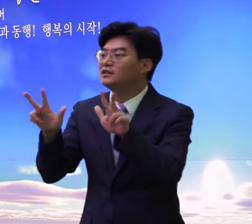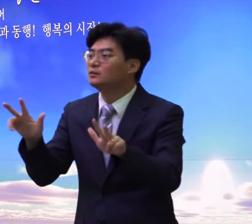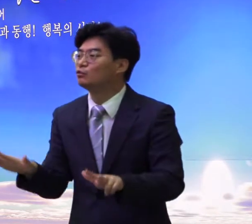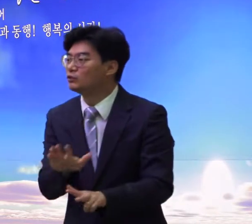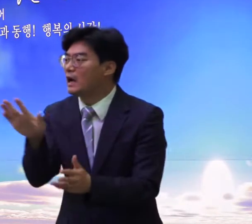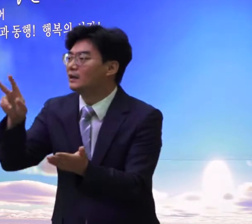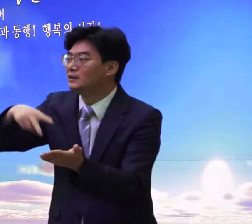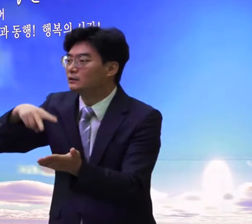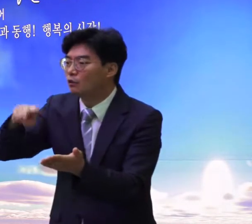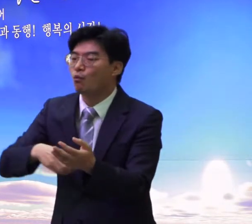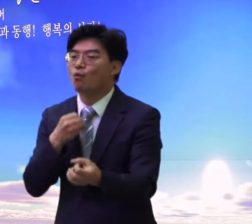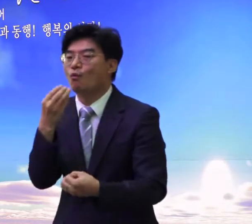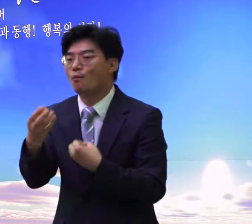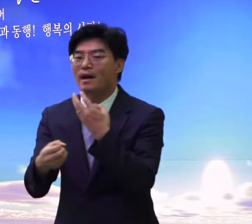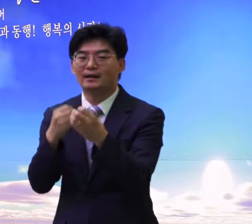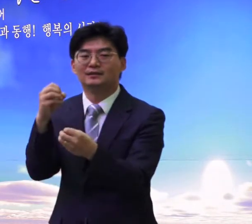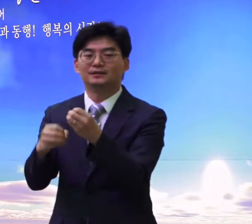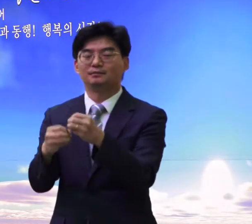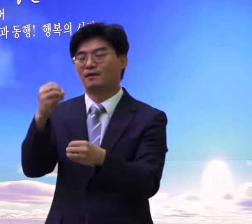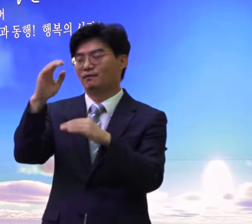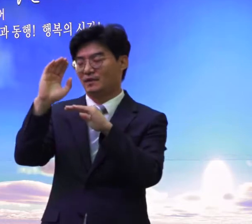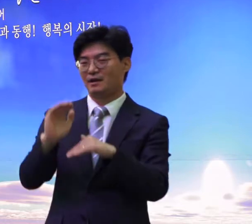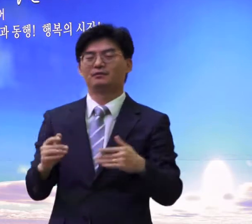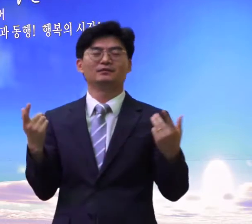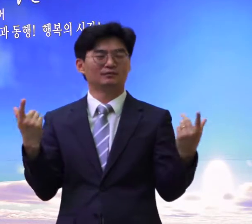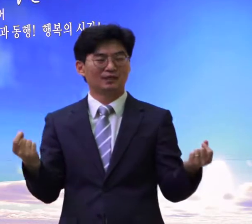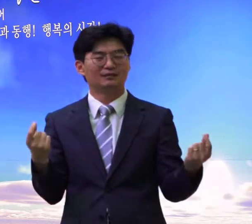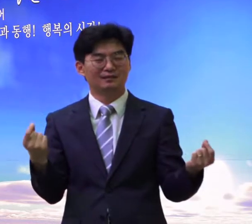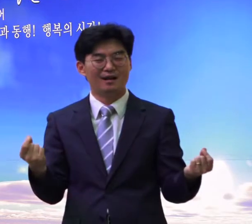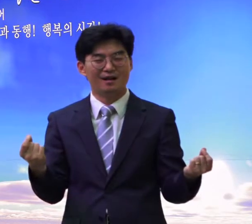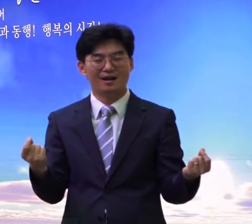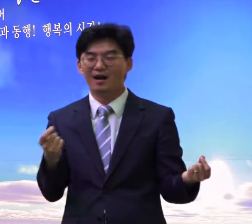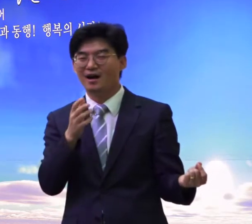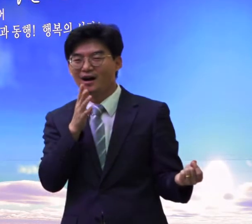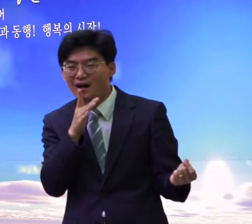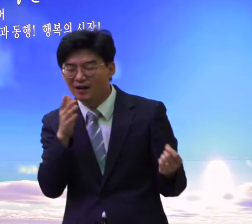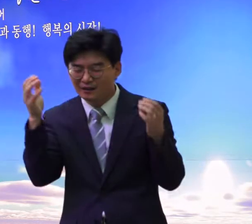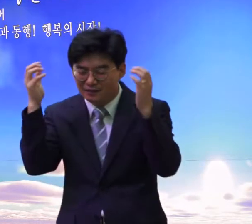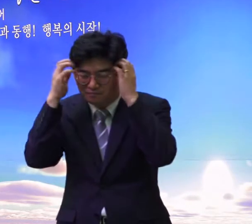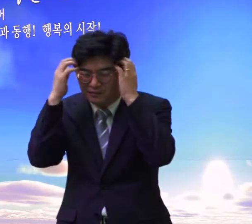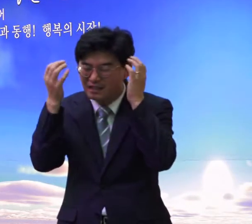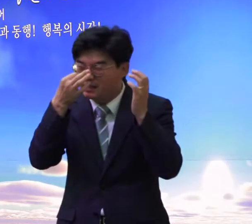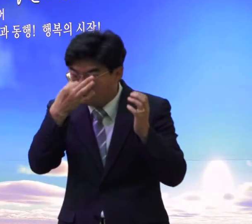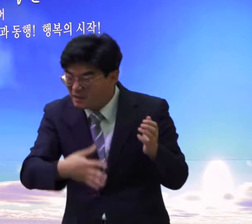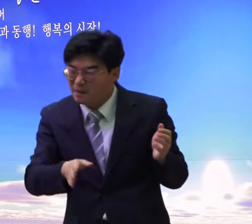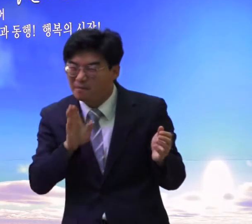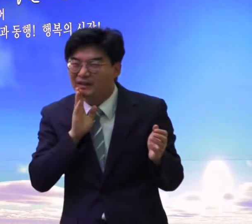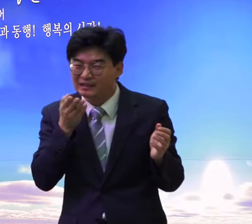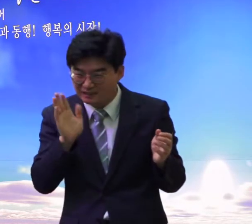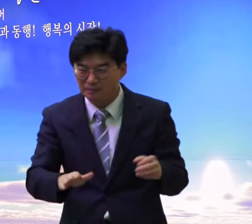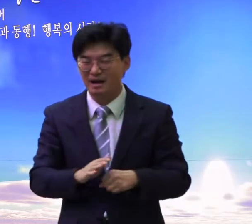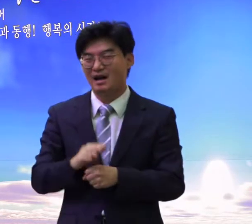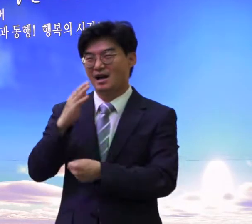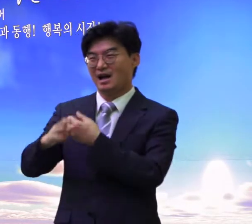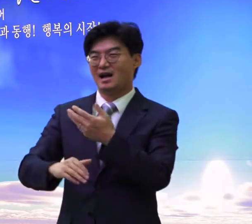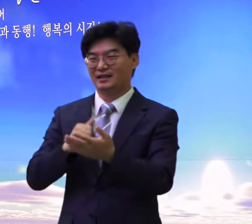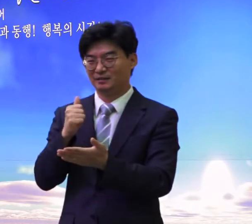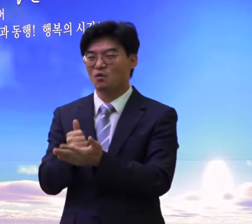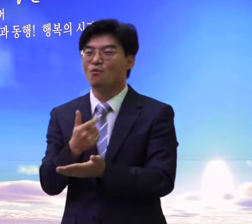읽으면서 답답했던, 알지 못했었던 그 하나님의 뜻을 깨닫게 되기도 하고 우리의 정말 억울하고 답답한 이